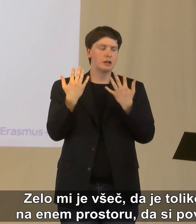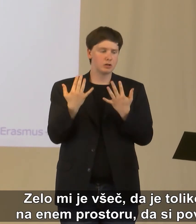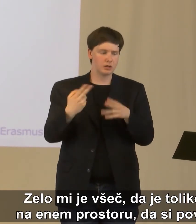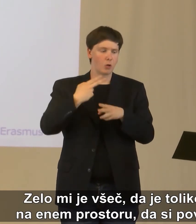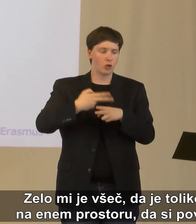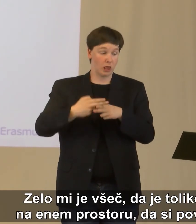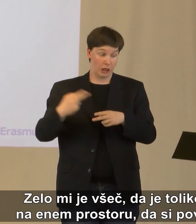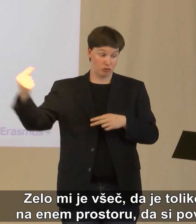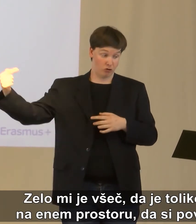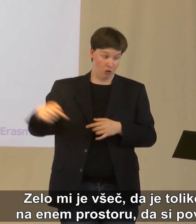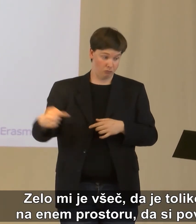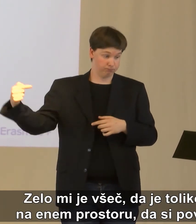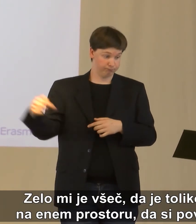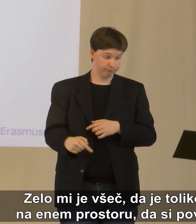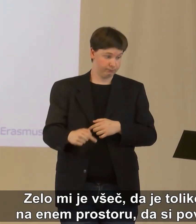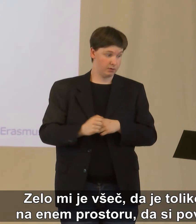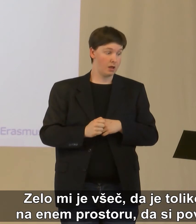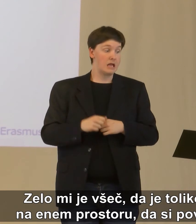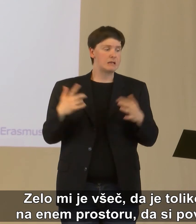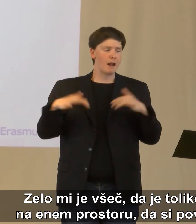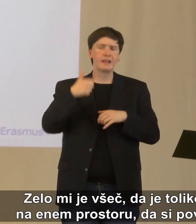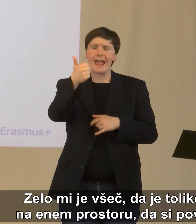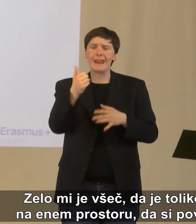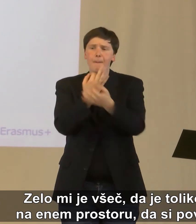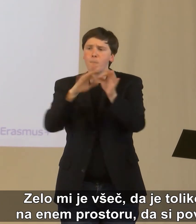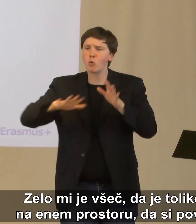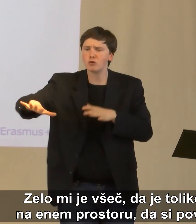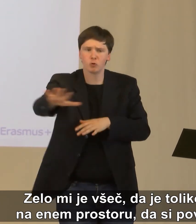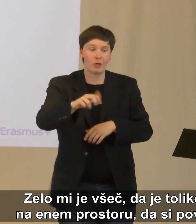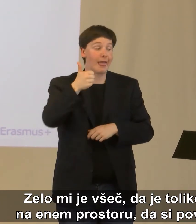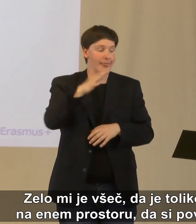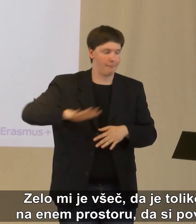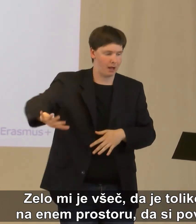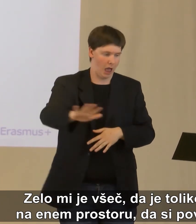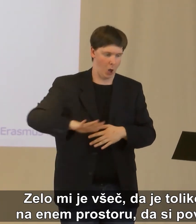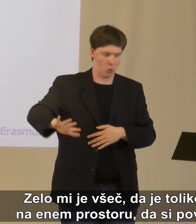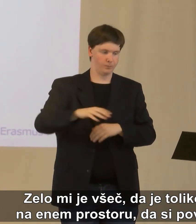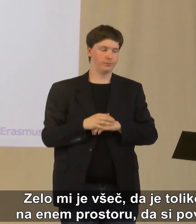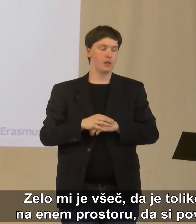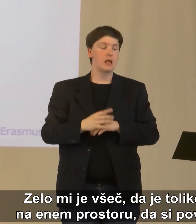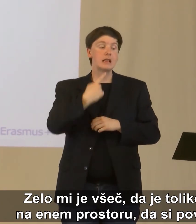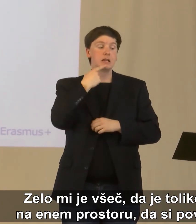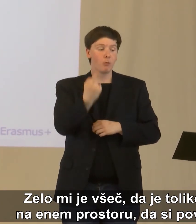Zelo mi je všeč, da je toliko držav zbranih na enem prostoru,